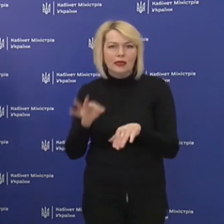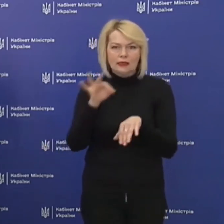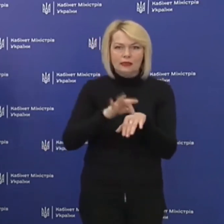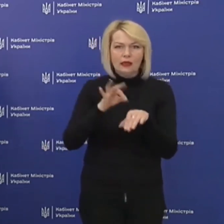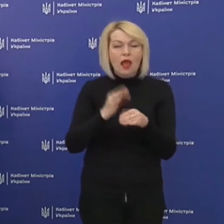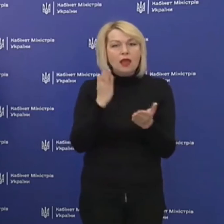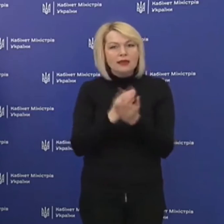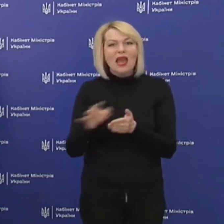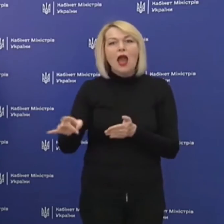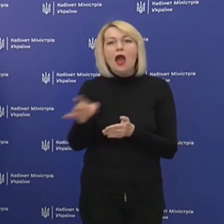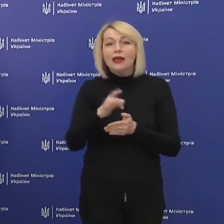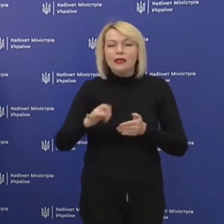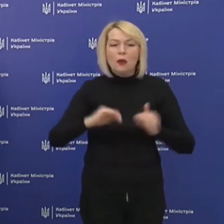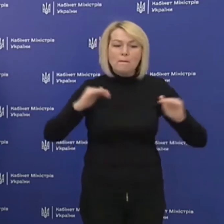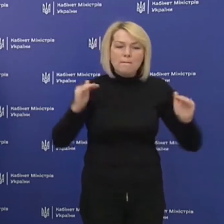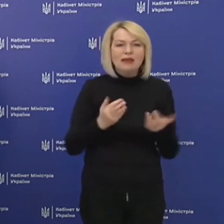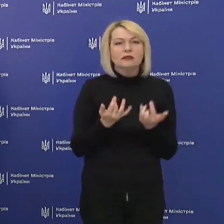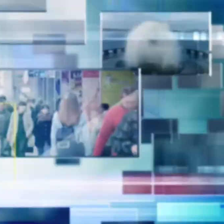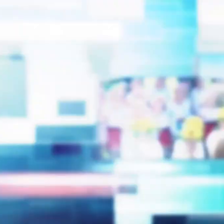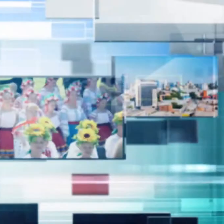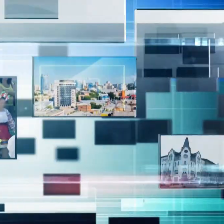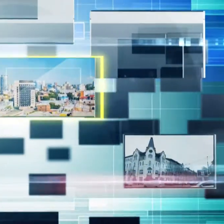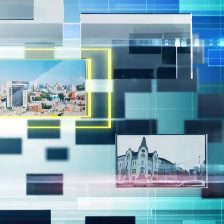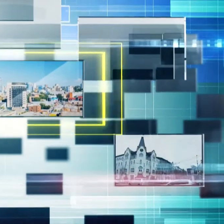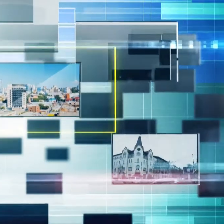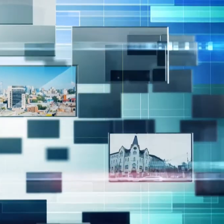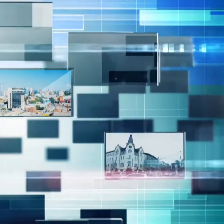регіони, в яких менша кількість захворівших.